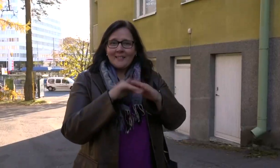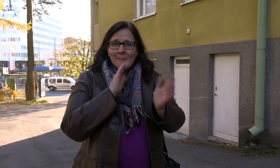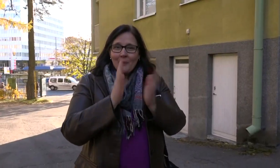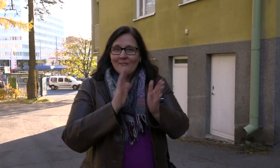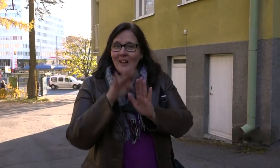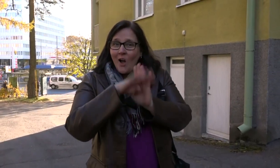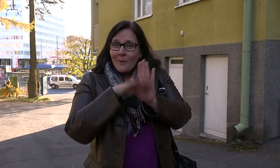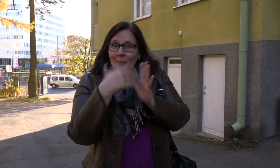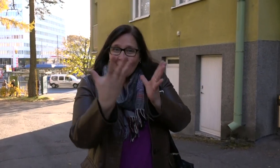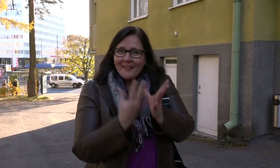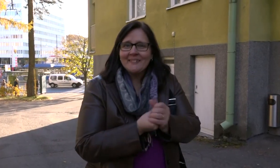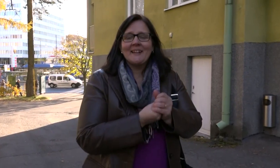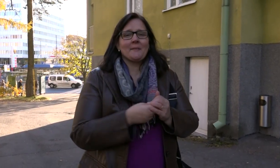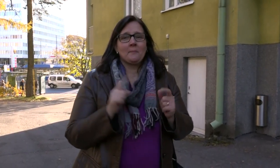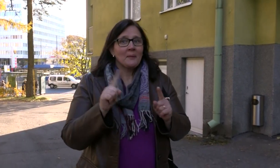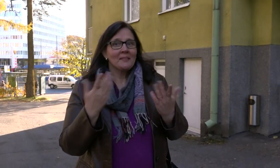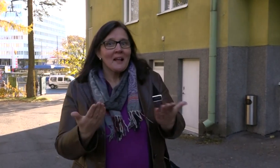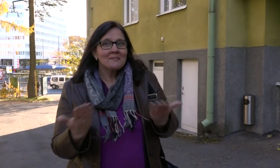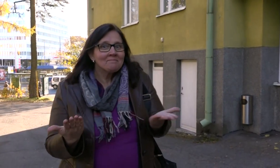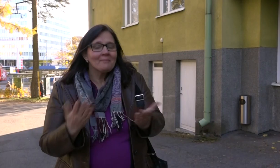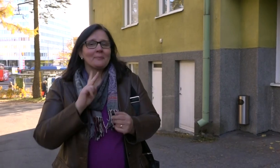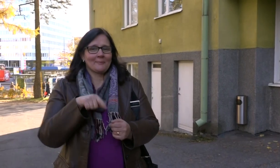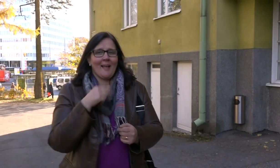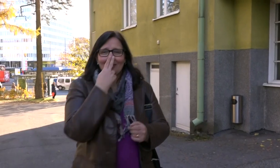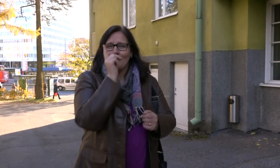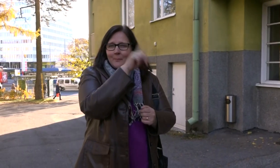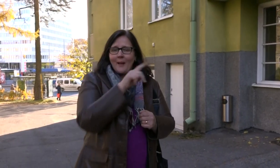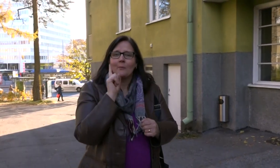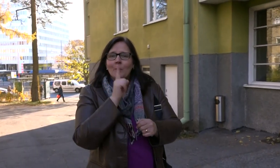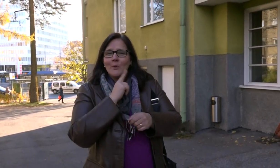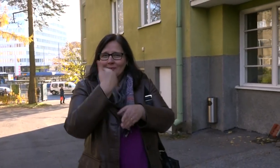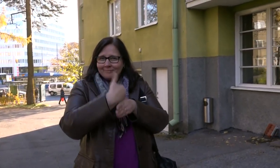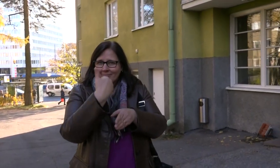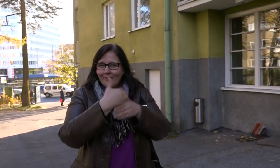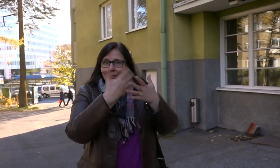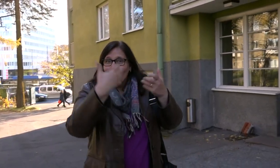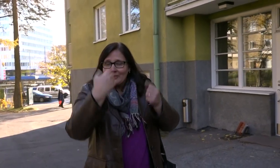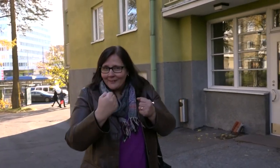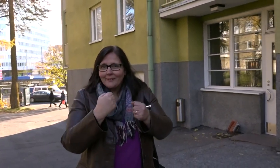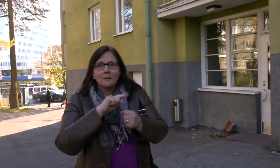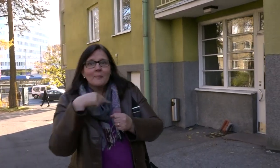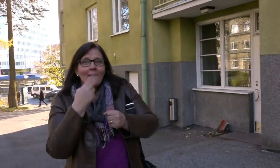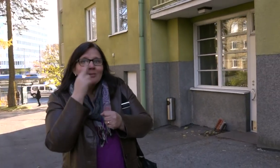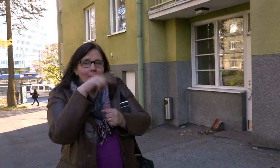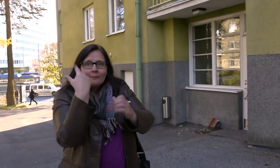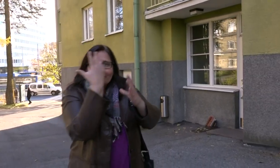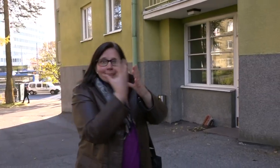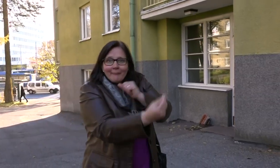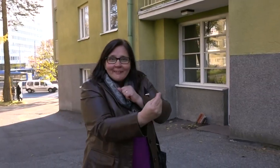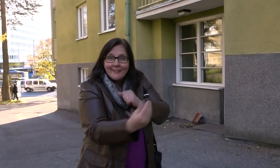Olemme Kädet puhuvat -ohjelman parissa. Mitäs tehdään nyt? Mennään katsomaan Kuurojen teatteria Tottia. Tule